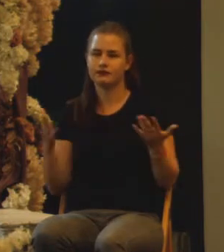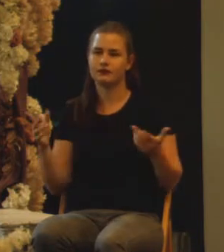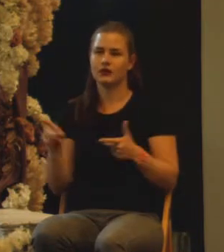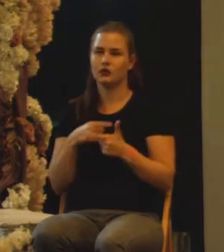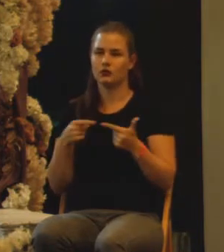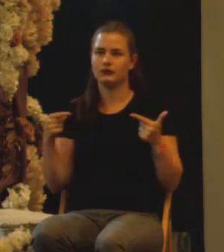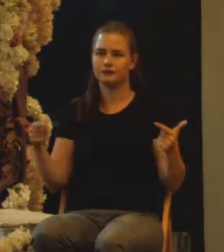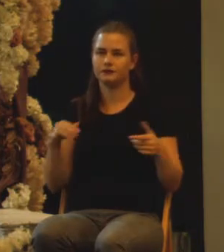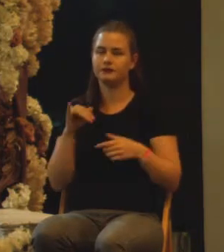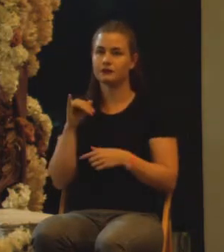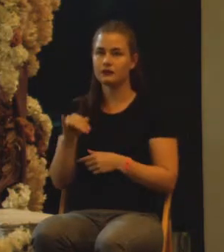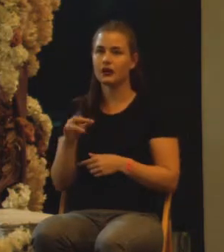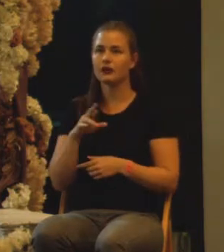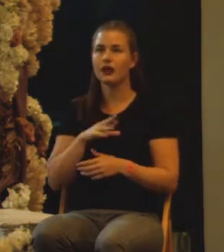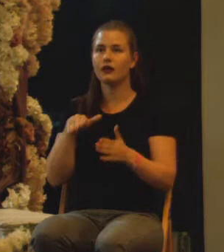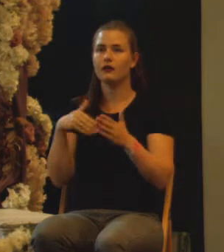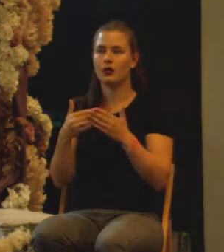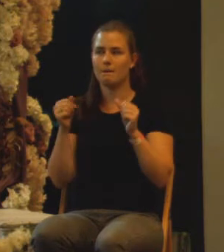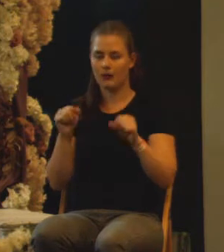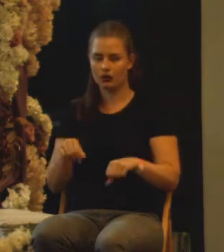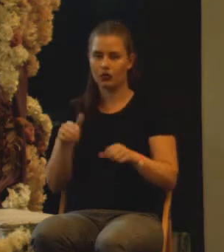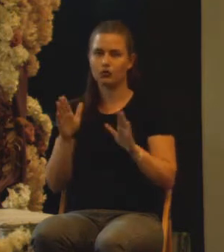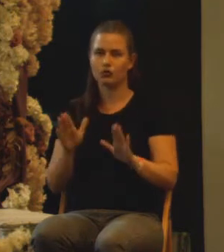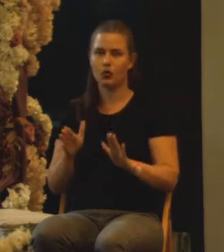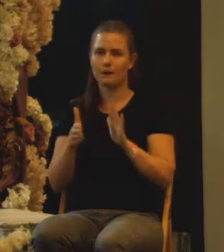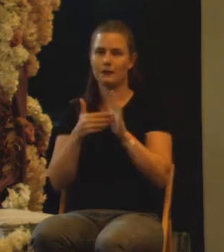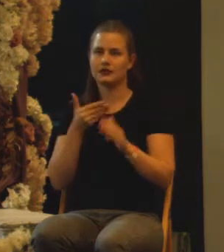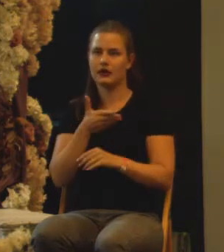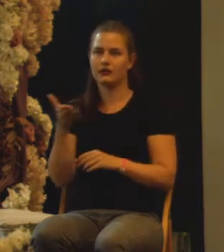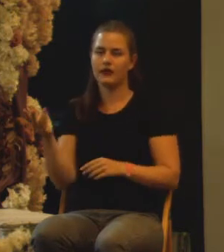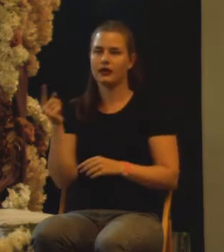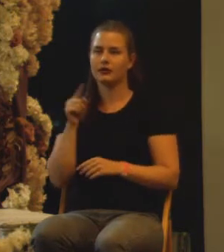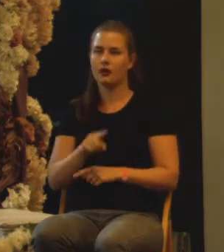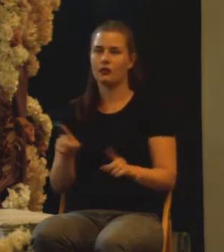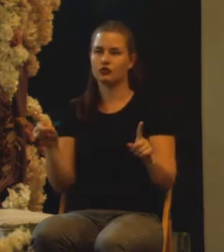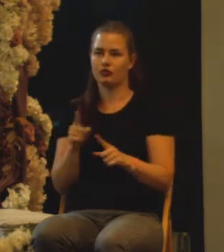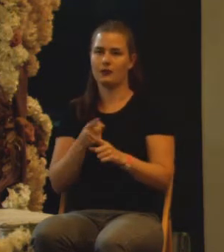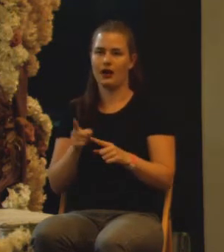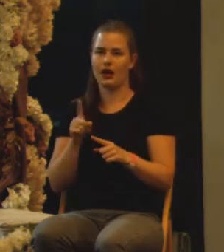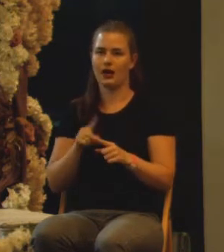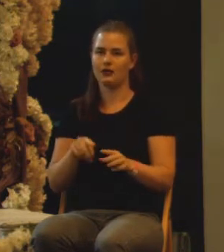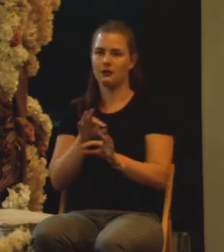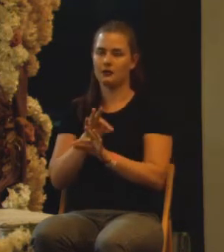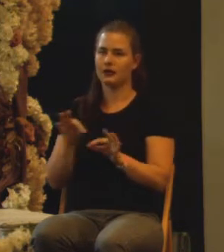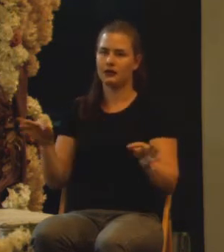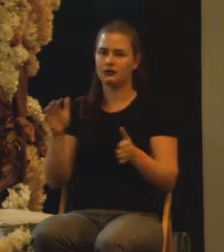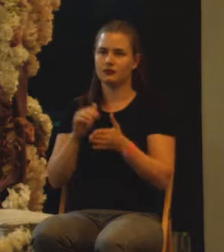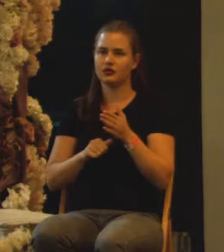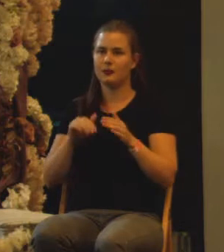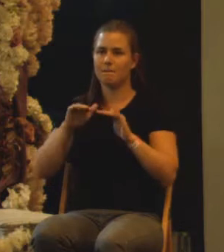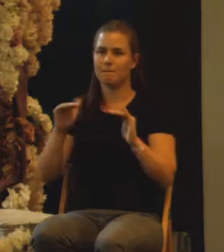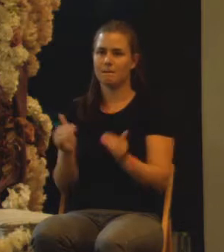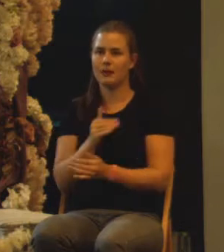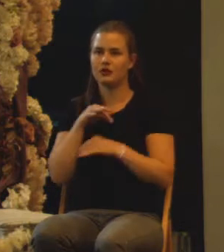игры. И я вот могу только призвать вас к тому, чтобы это шикарный повод меньше